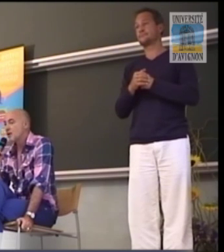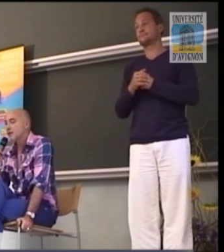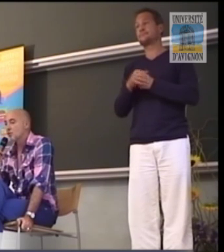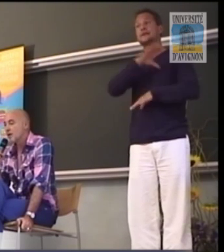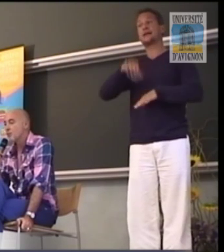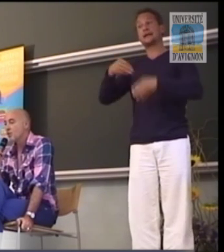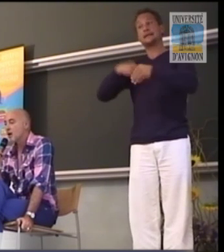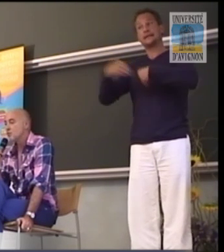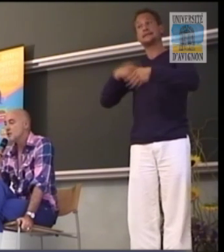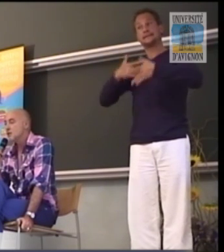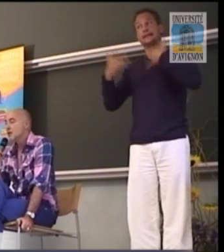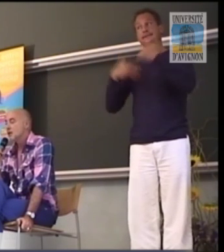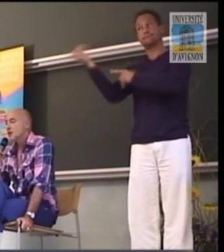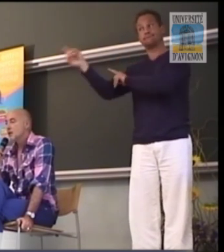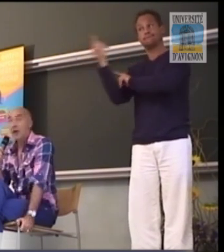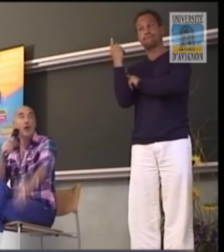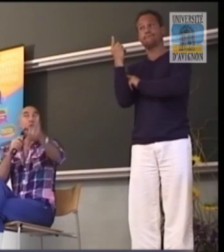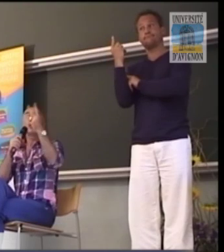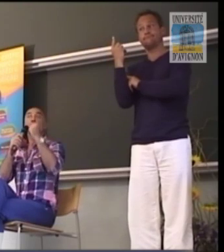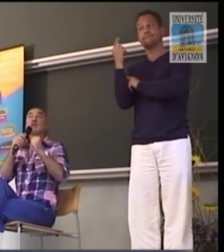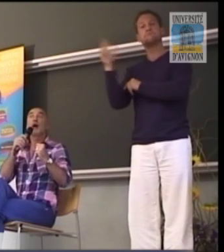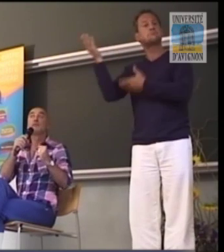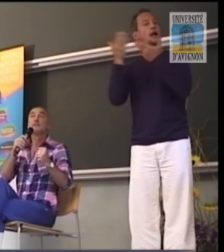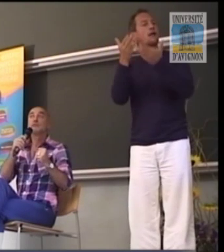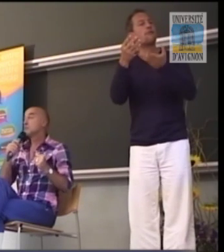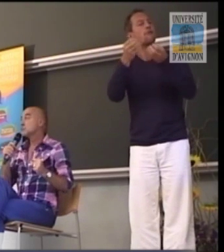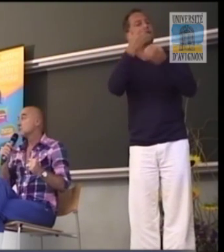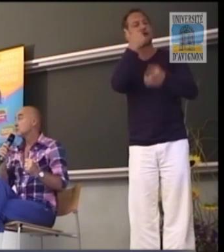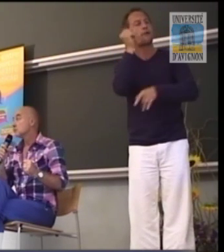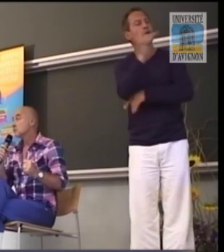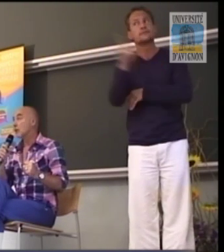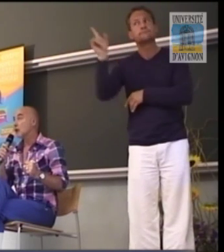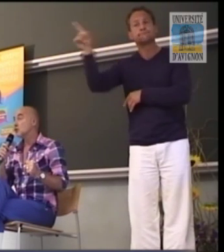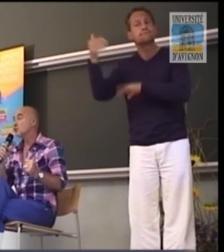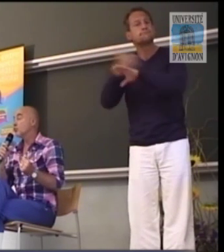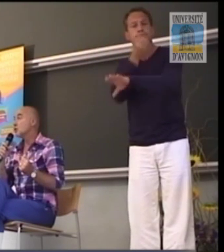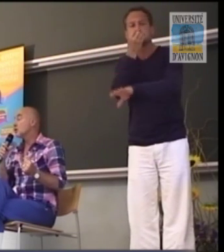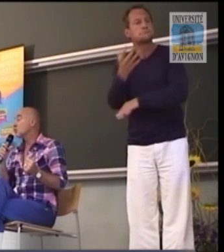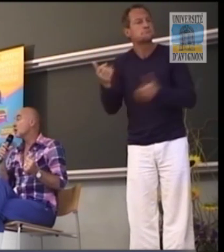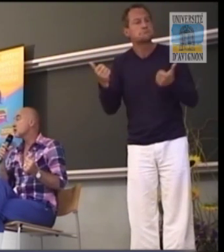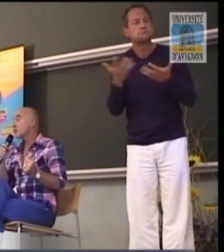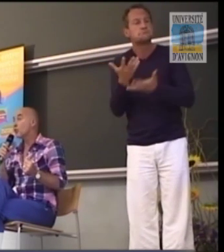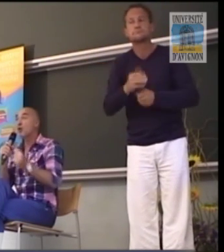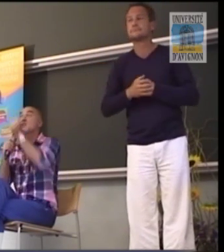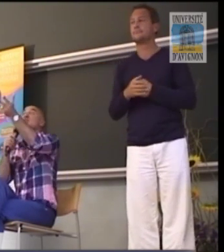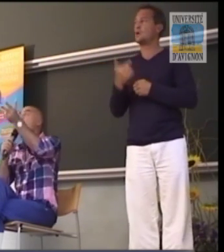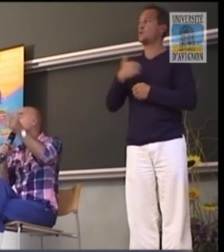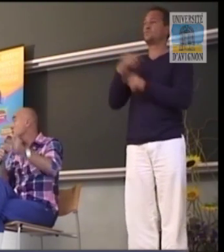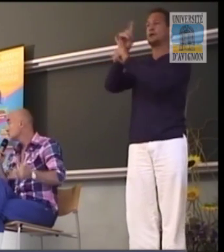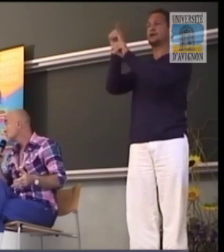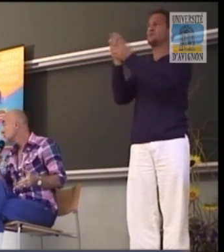directrice du théâtre vient me voir et me dit « Alors, comment tu as trouvé ça ?» Je vais te poser une question très simple, pourquoi